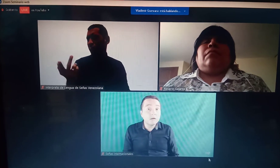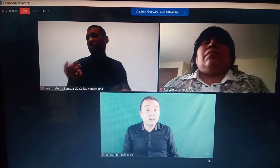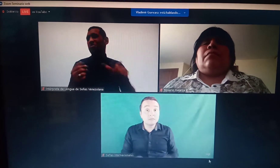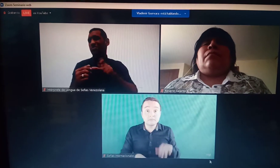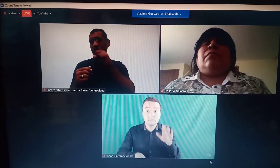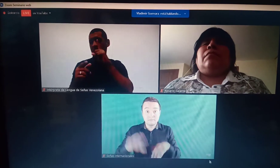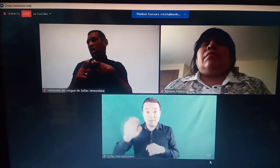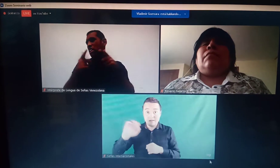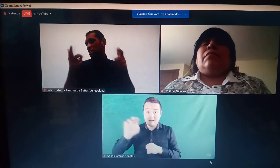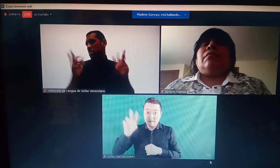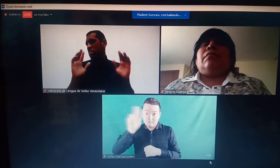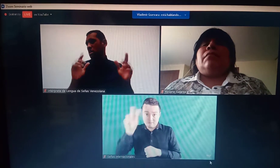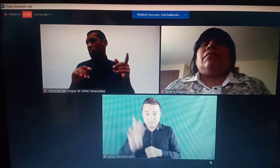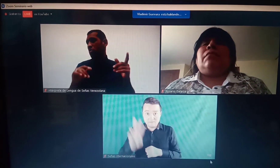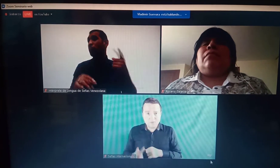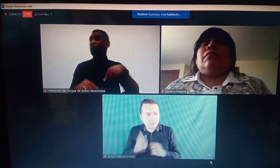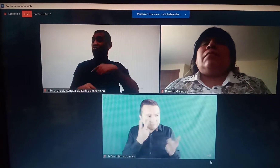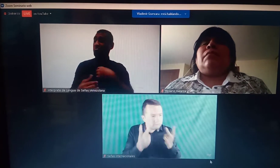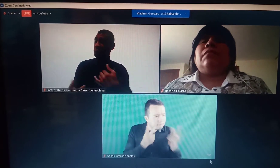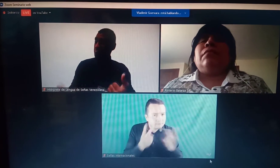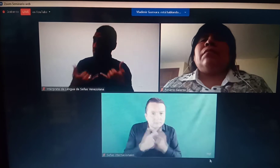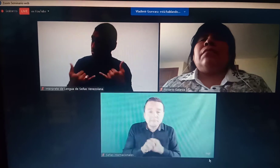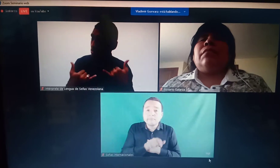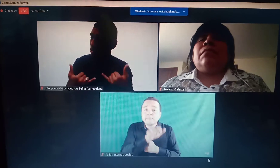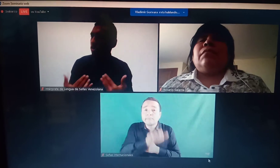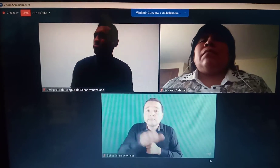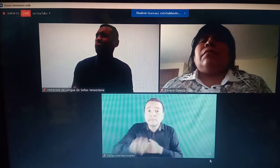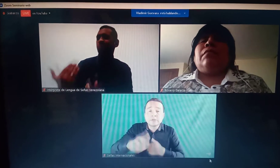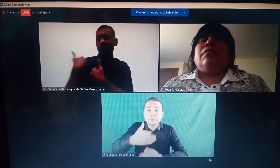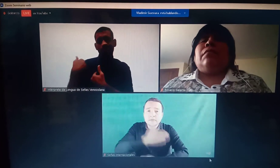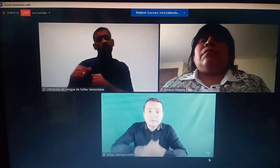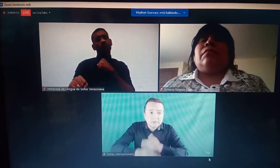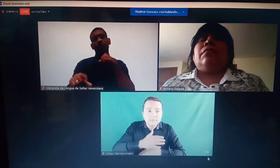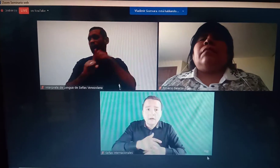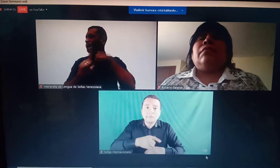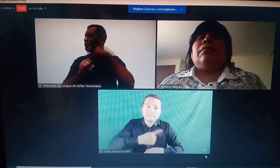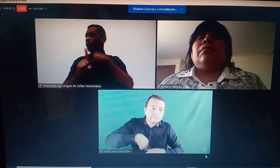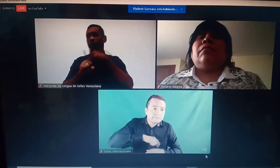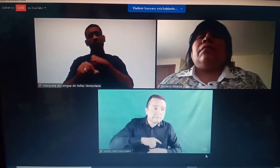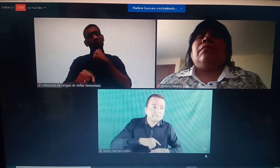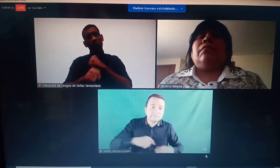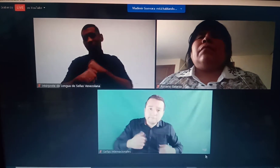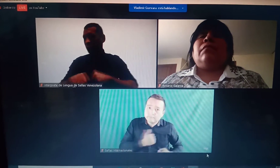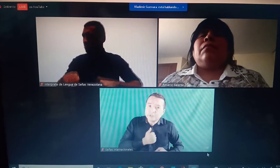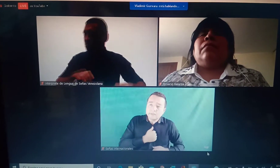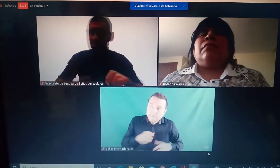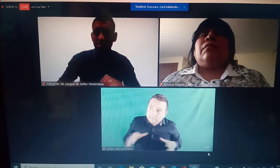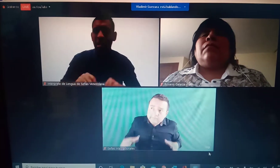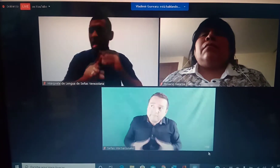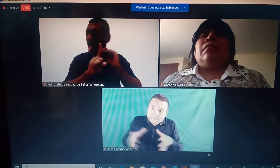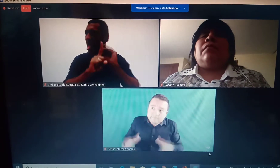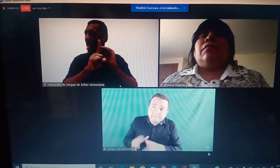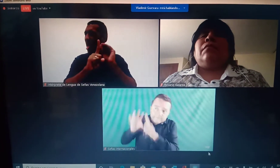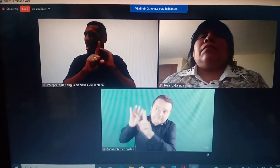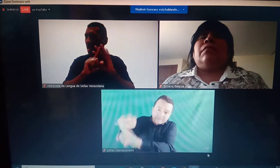y somos nosotros quienes tenemos que estar moviéndonos e insistiendo para que nos atiendan.